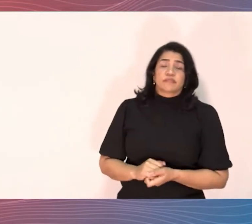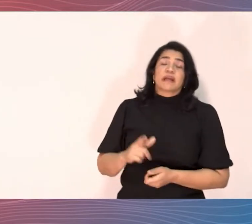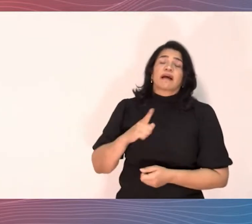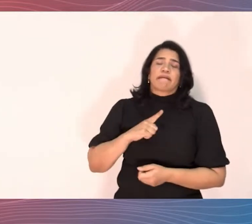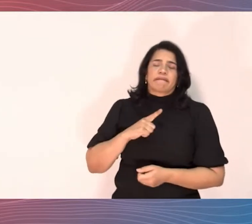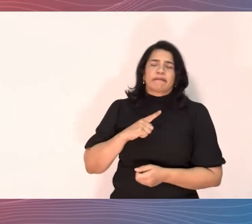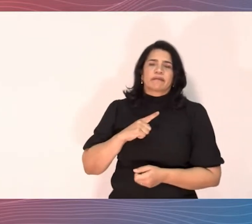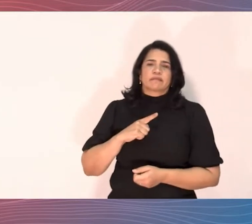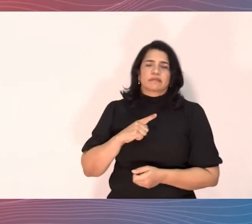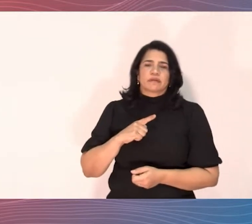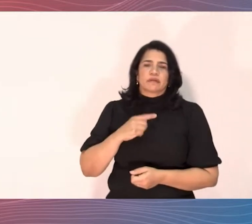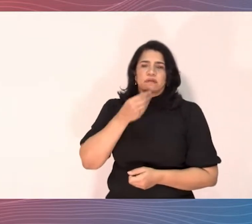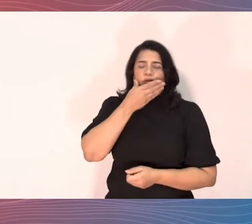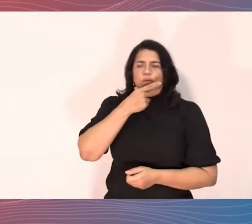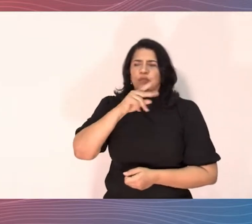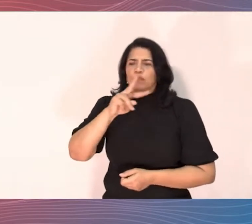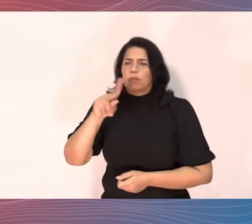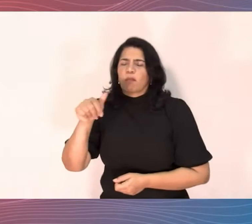bem cru.